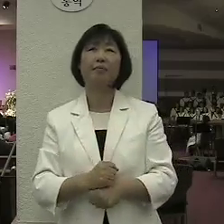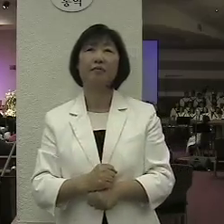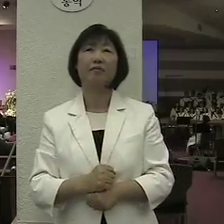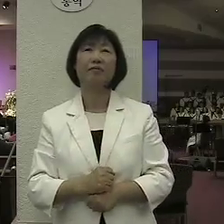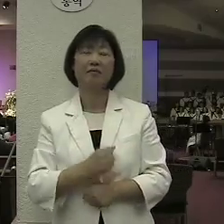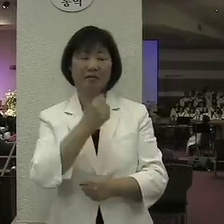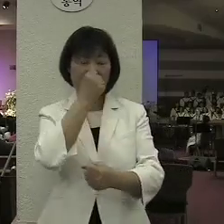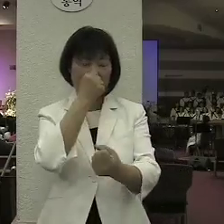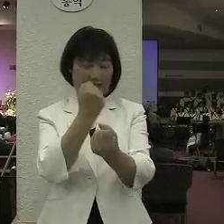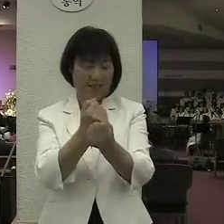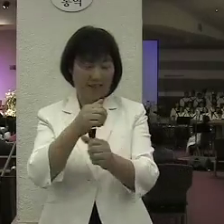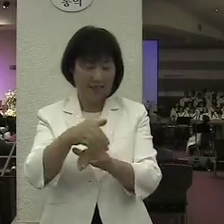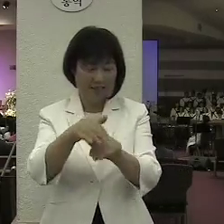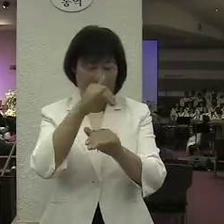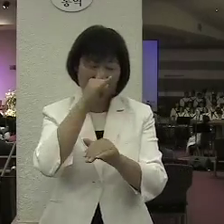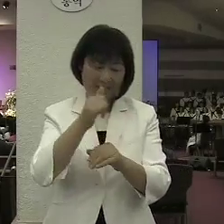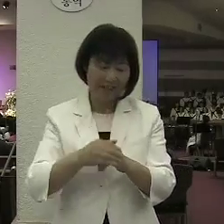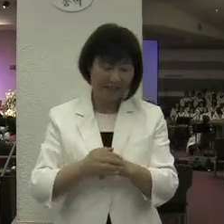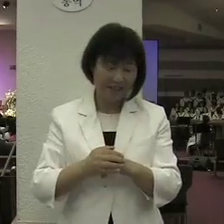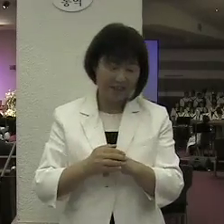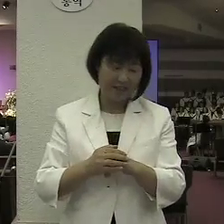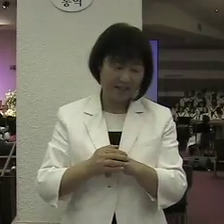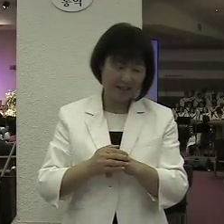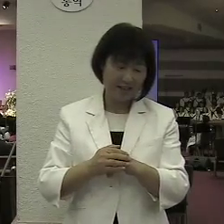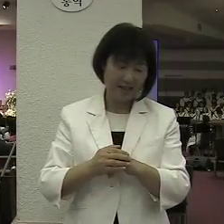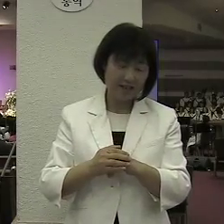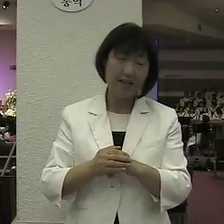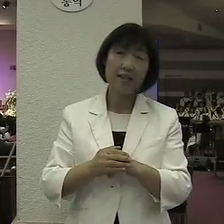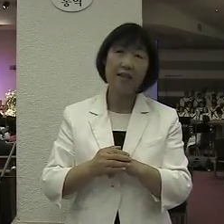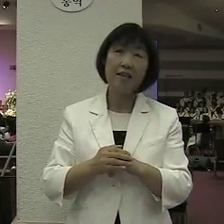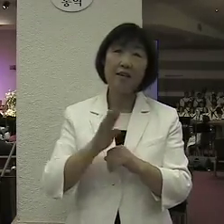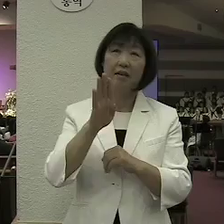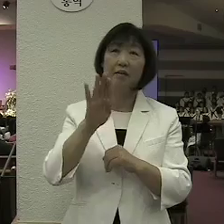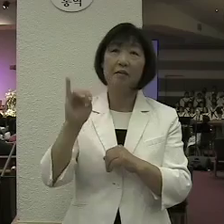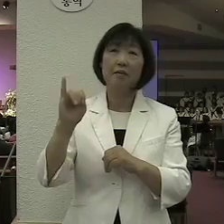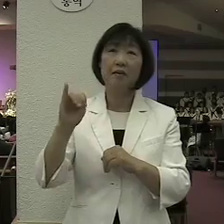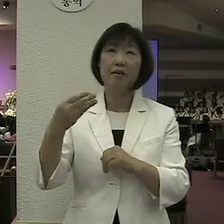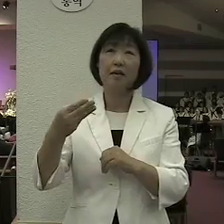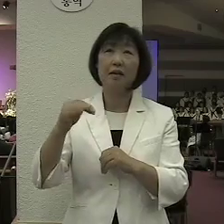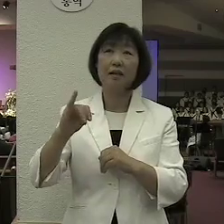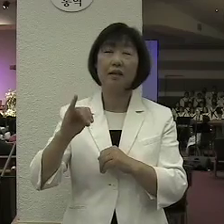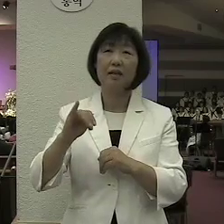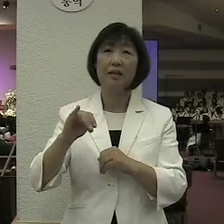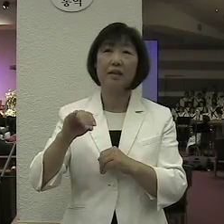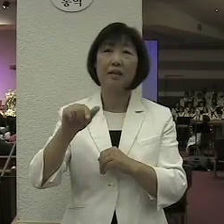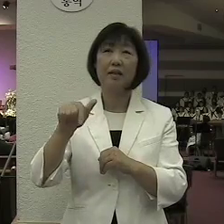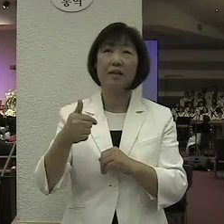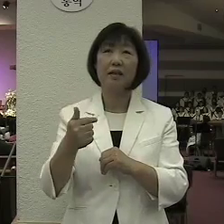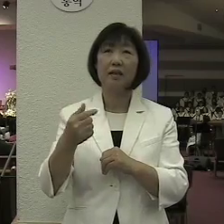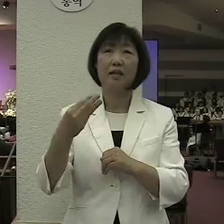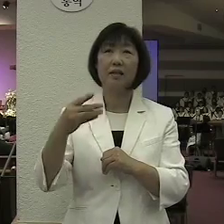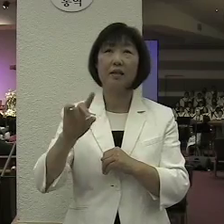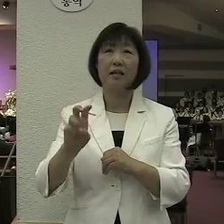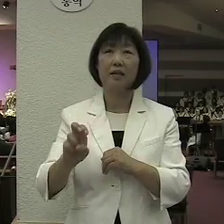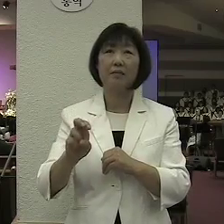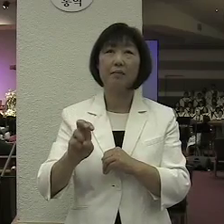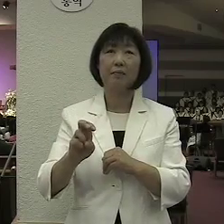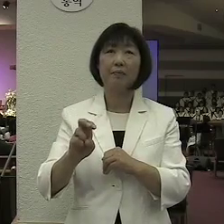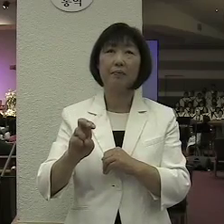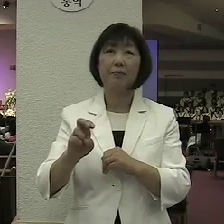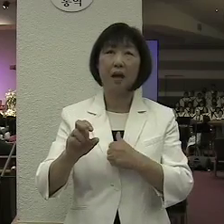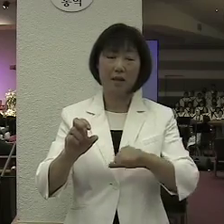하고 뻔뻔스럽게 다시 나가는 경우를 잘못해요. 아무리 중요한 분들과 만나고 있어도 하이 아빠